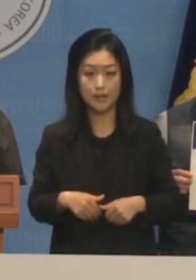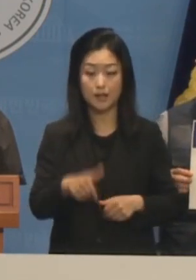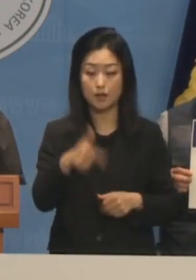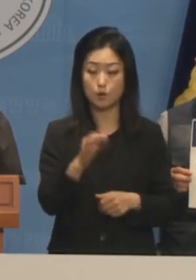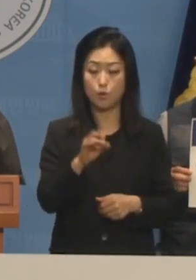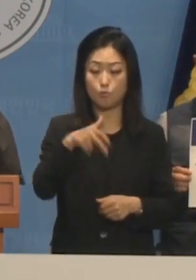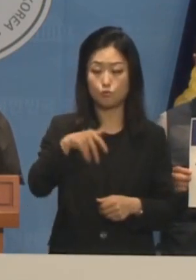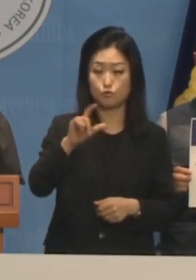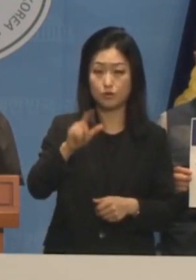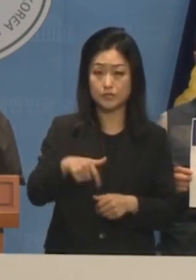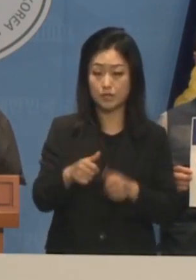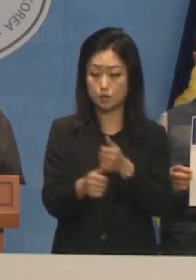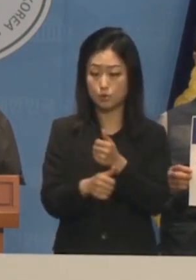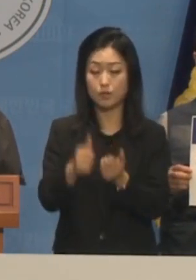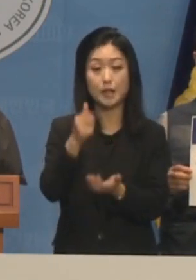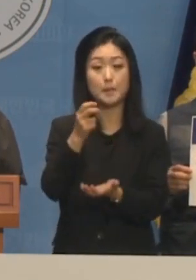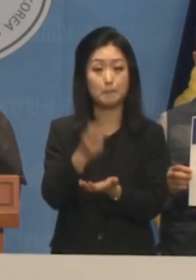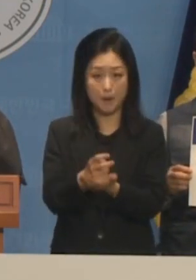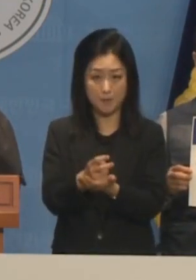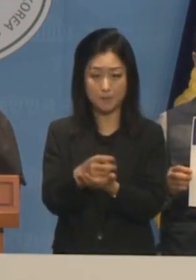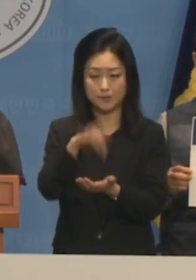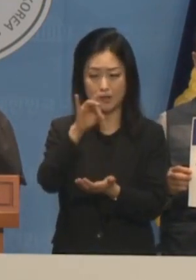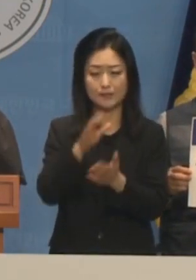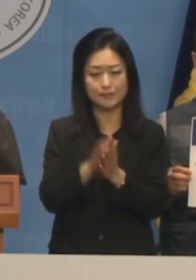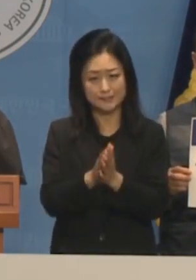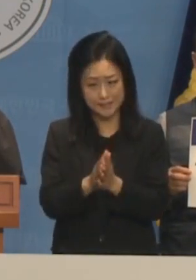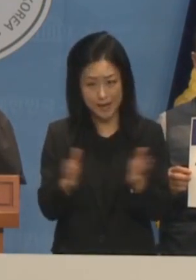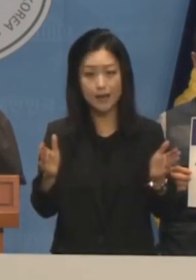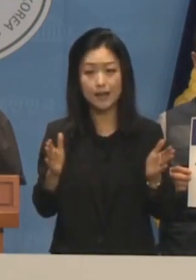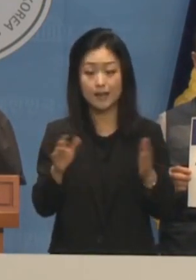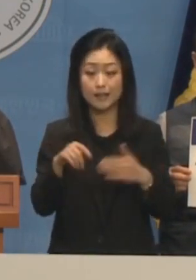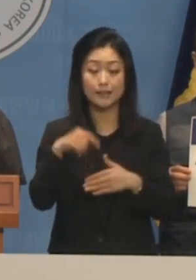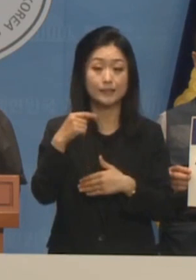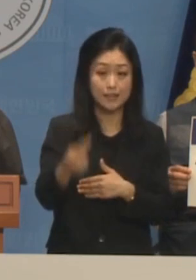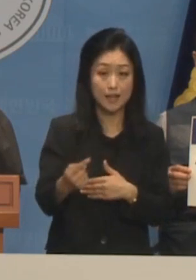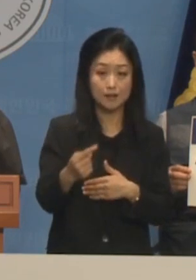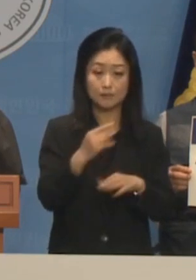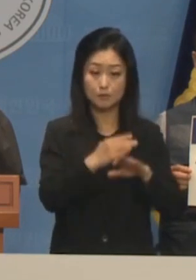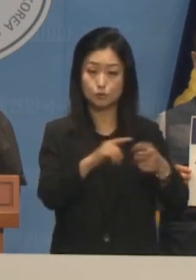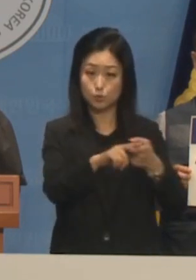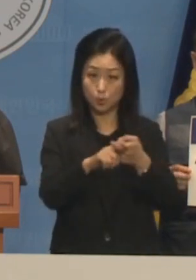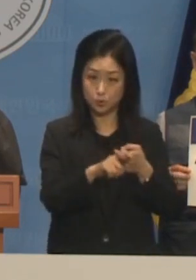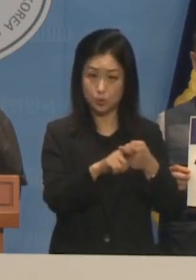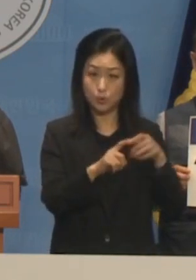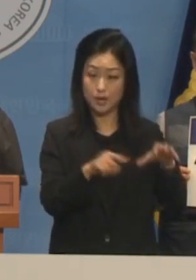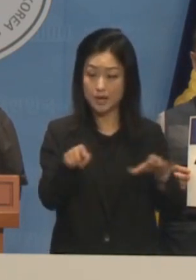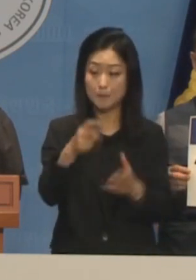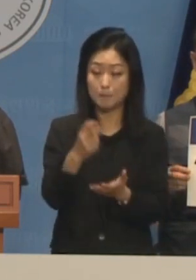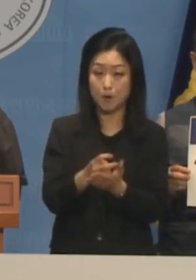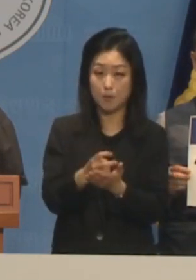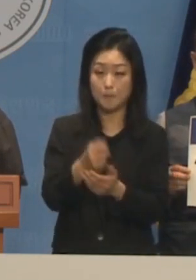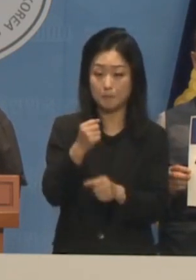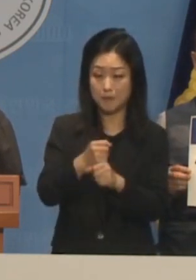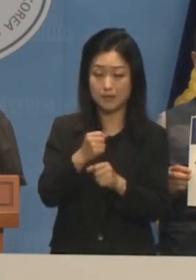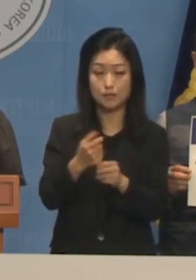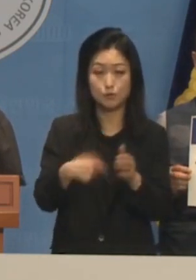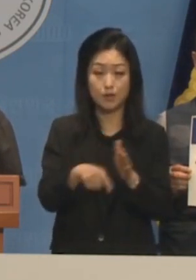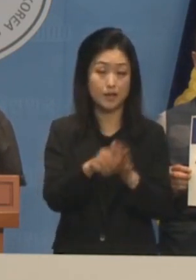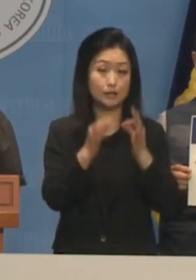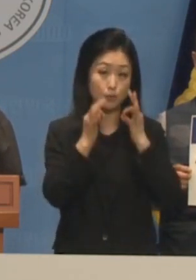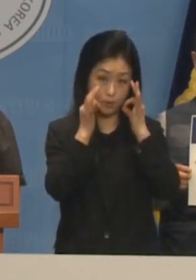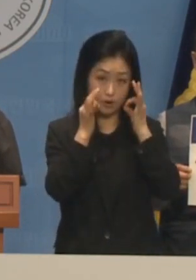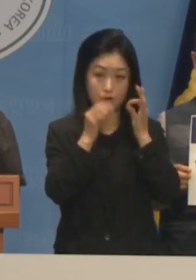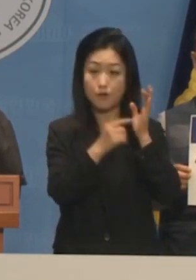공무직위원회법의 입법화는 단지 그 시작일 뿐입니다. 민주노총은 공무직위원회법의 조속한 입법을 위한 노력과